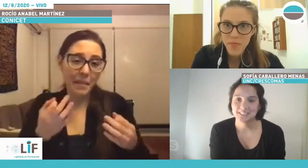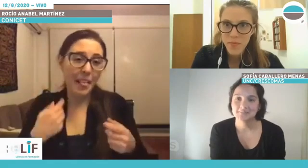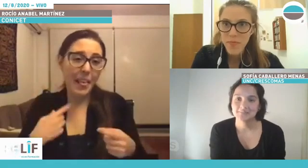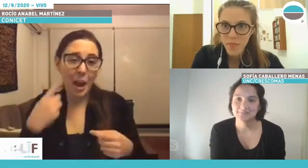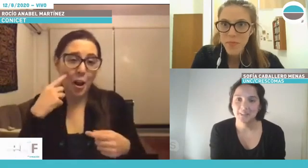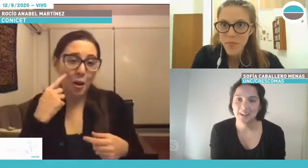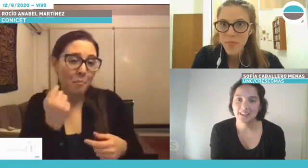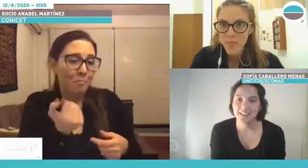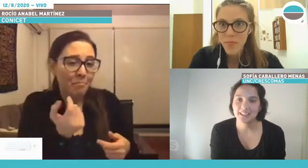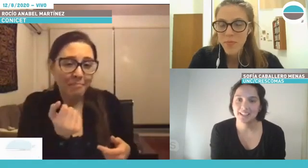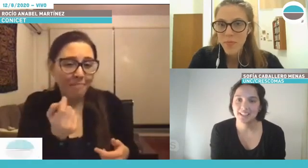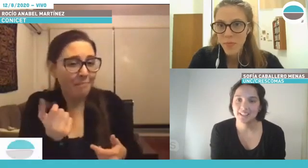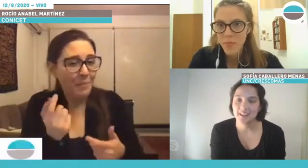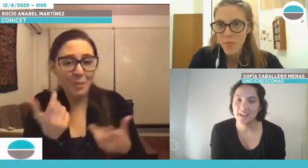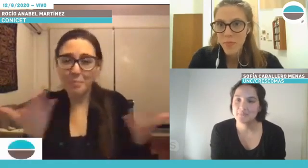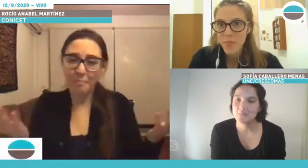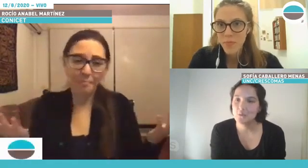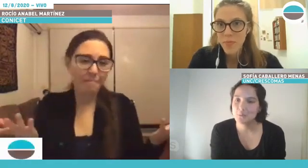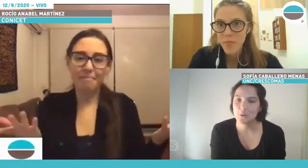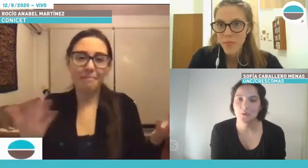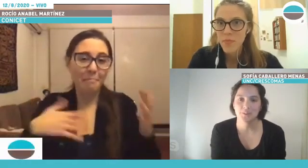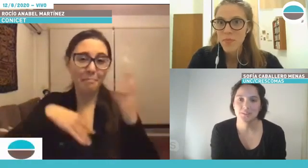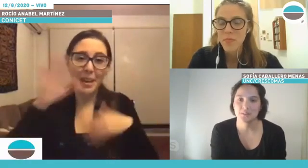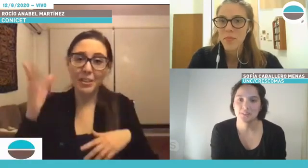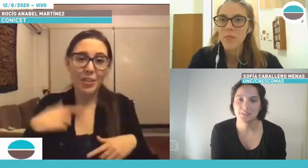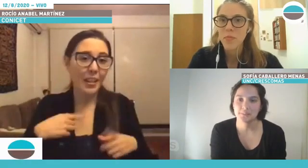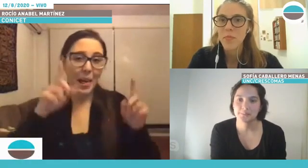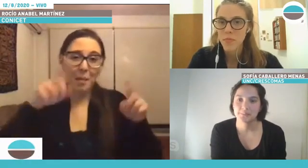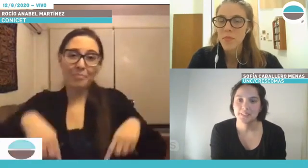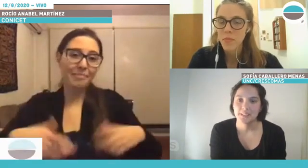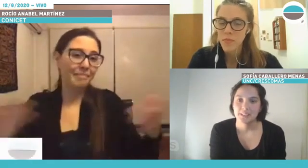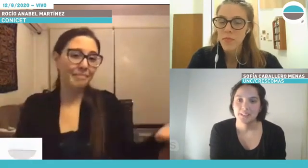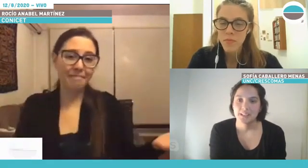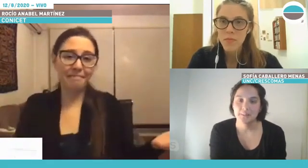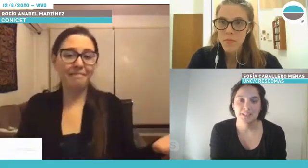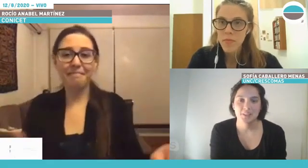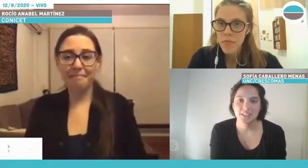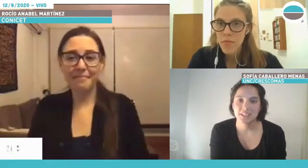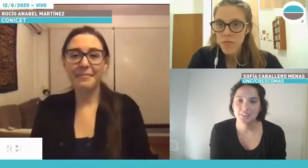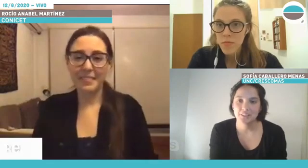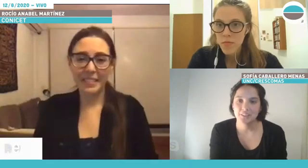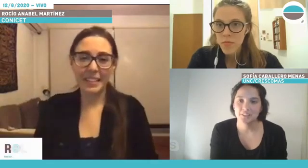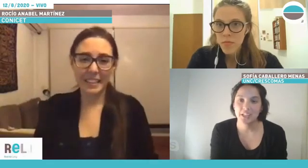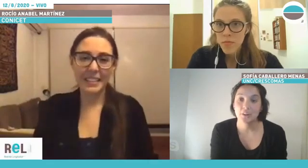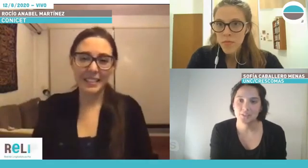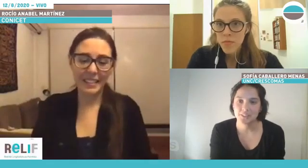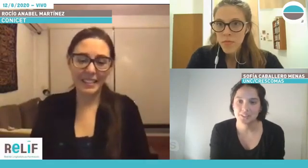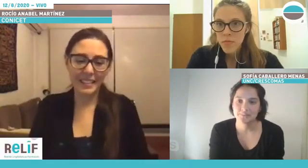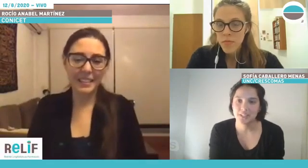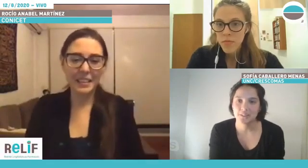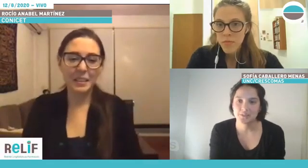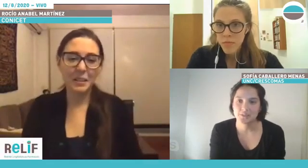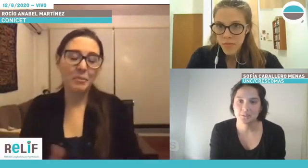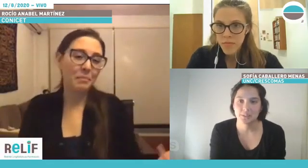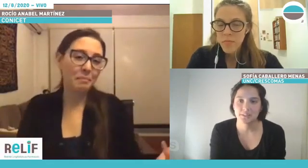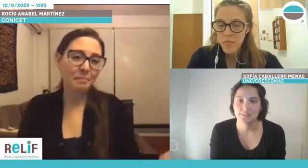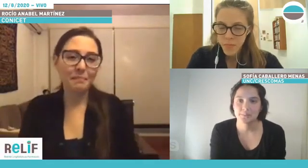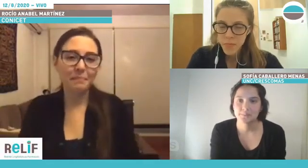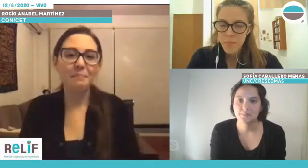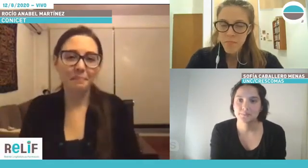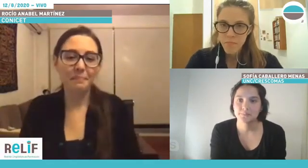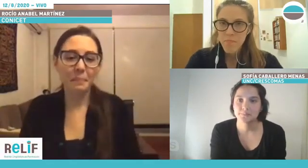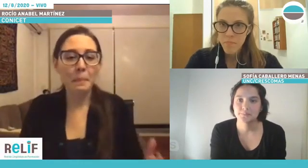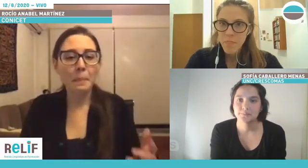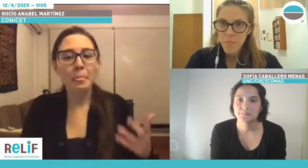Sí, sí, sí. La verdad es que hay muy poco conocimiento. La mayoría no desconoce sobre